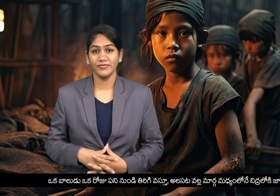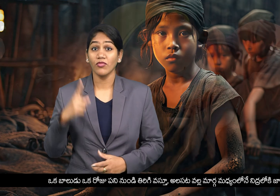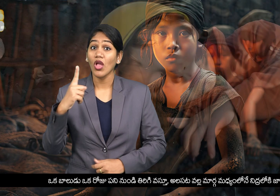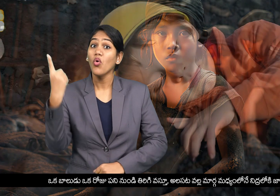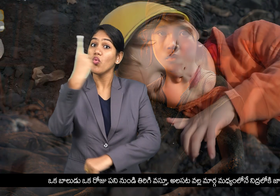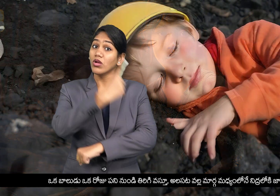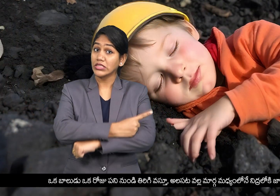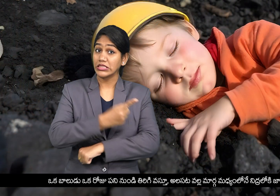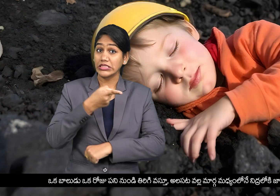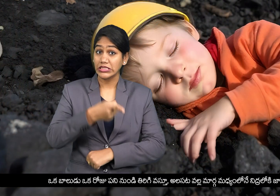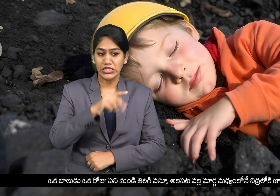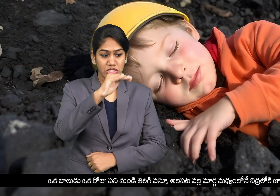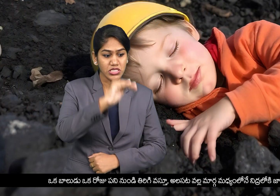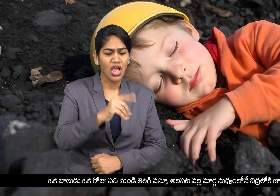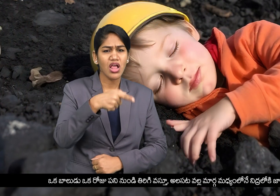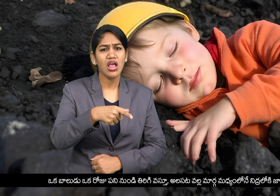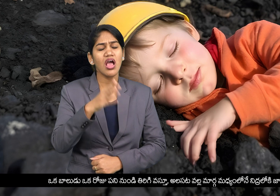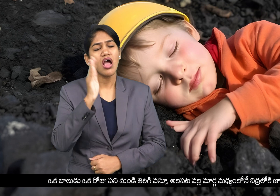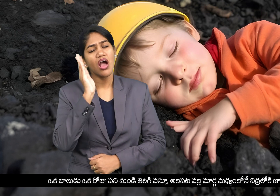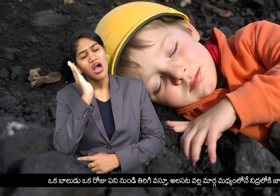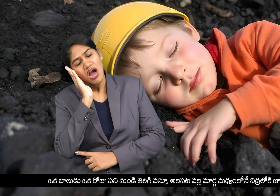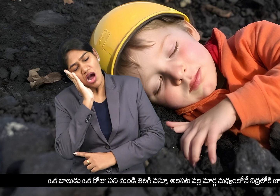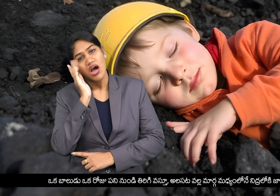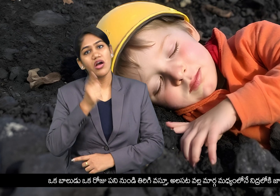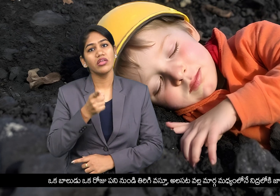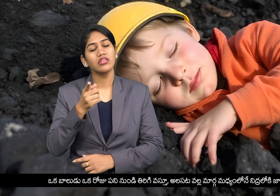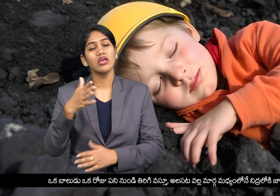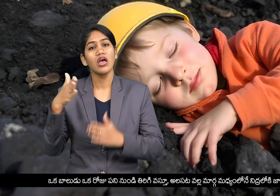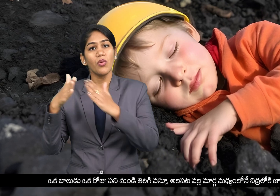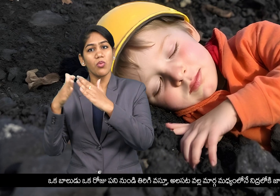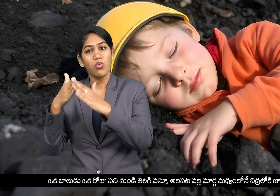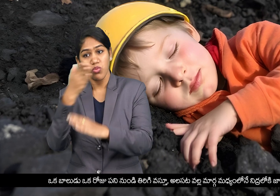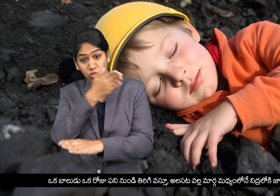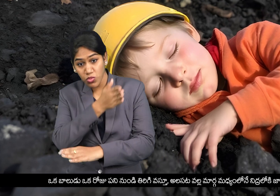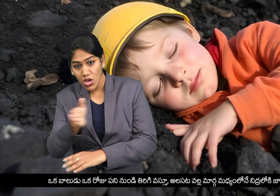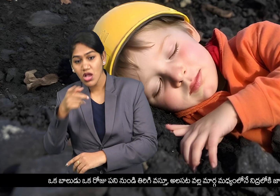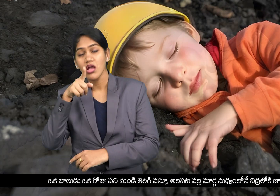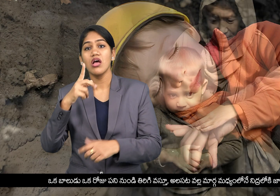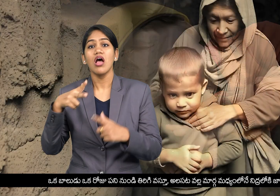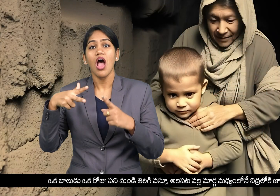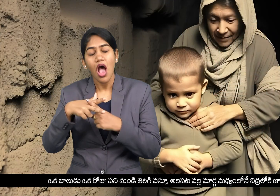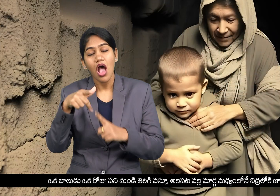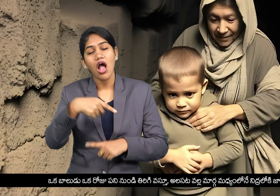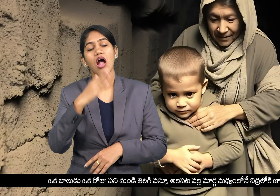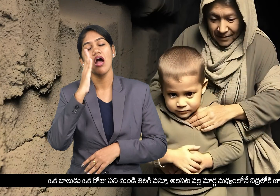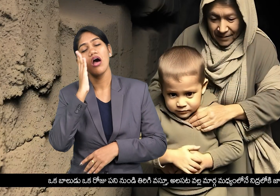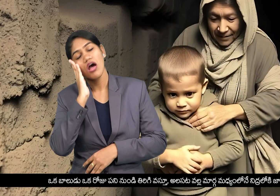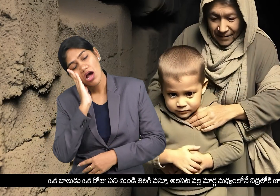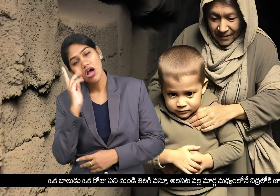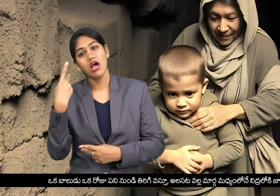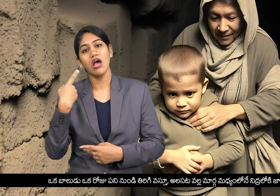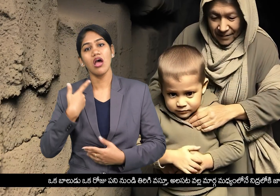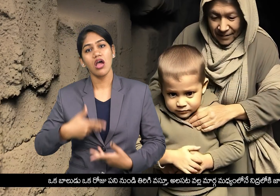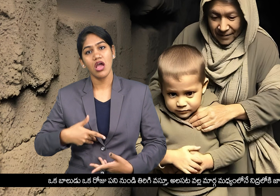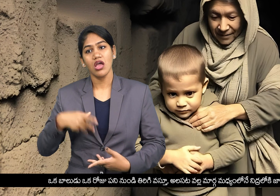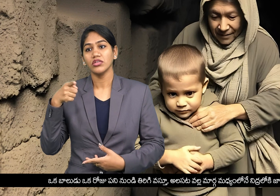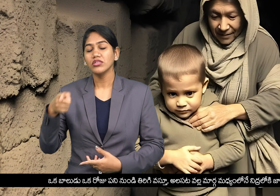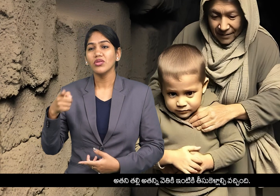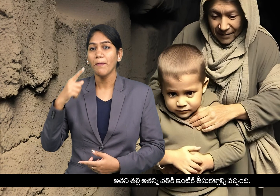ఒక బాలుడు ఒకరోజు పని నుండి తిరిగి వస్తూ అలసట వల్ల మార్గమధ్యంలోనే నిద్రలోకి జారుకోవడంతో